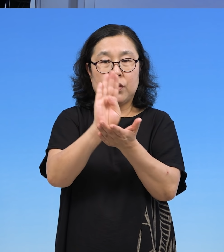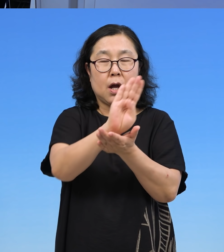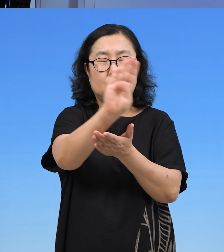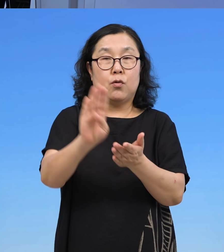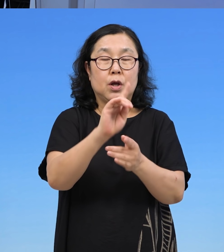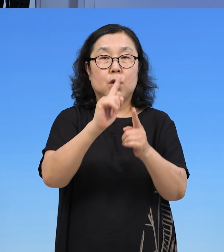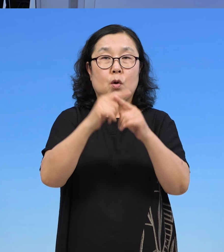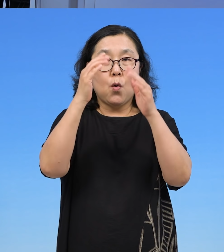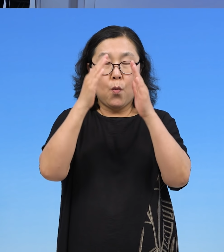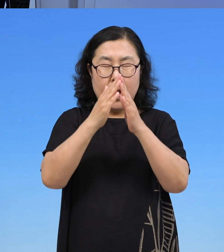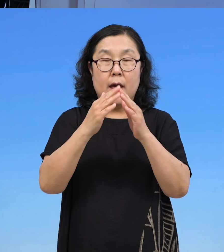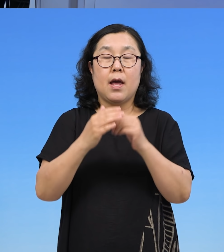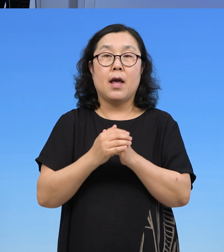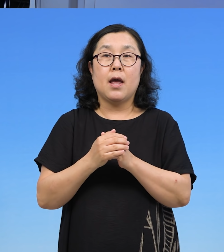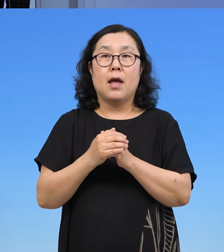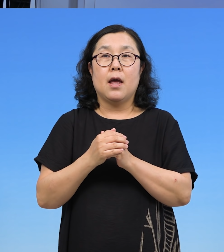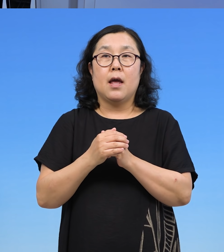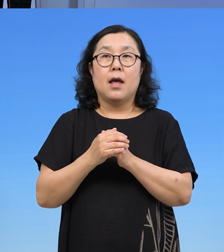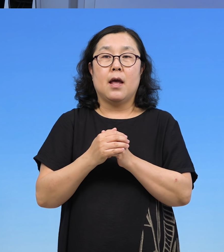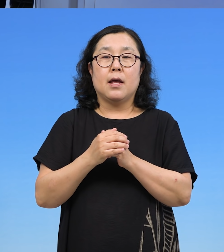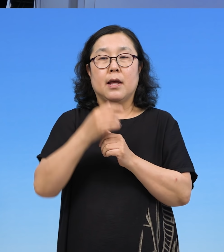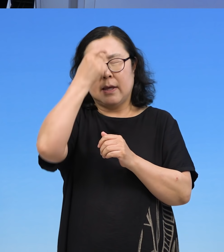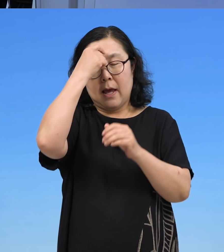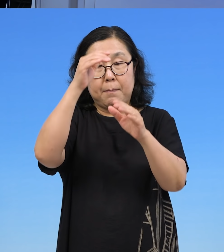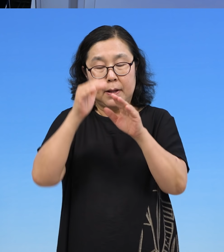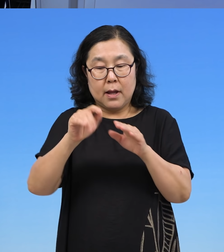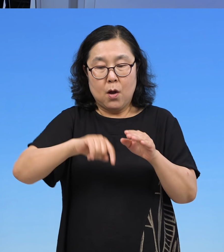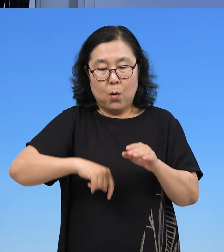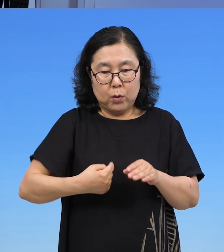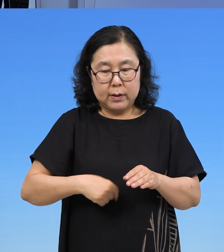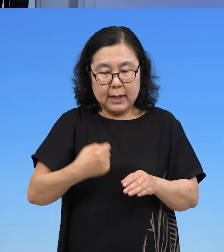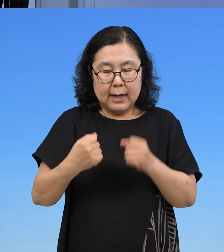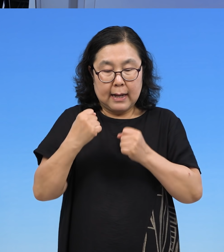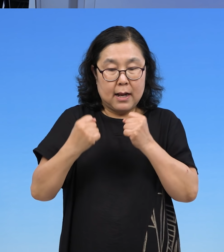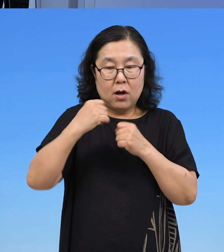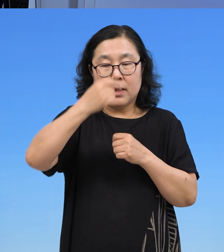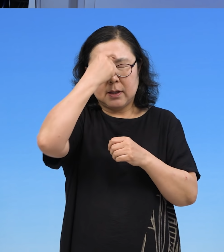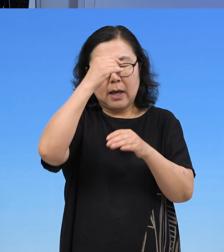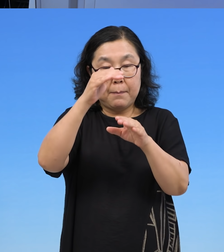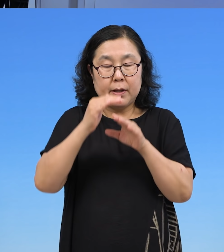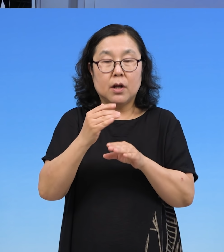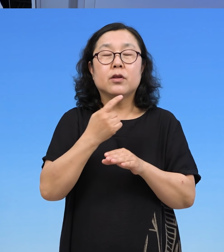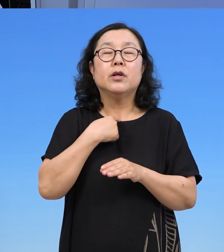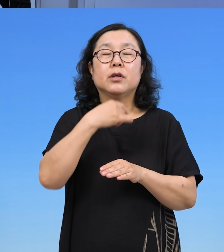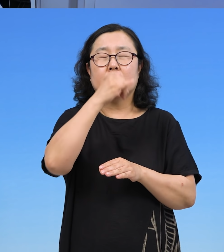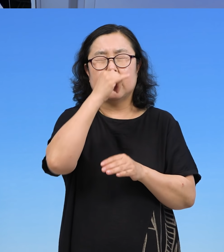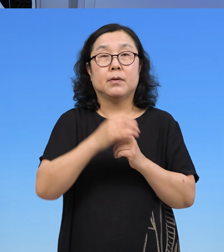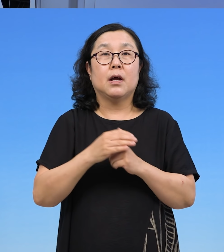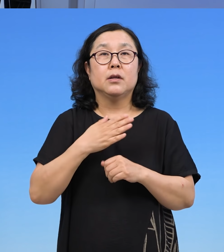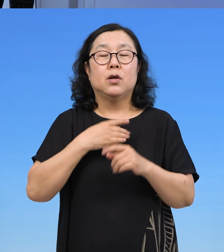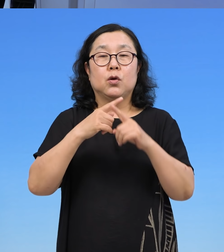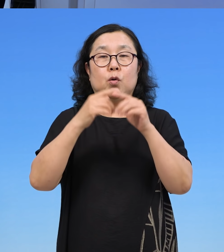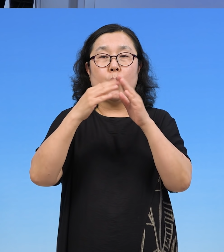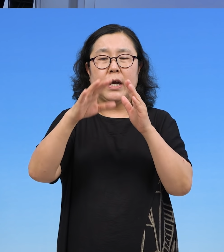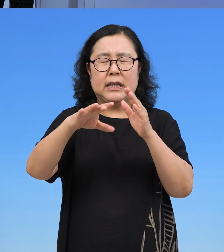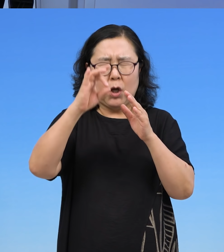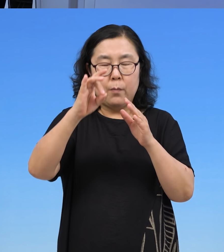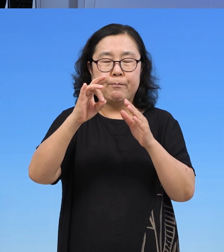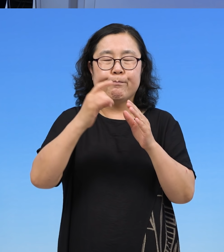우리교회 주일 예배에 허겁지겁 혼자 달려가서 예배를 드렸던 날을 기억합니다 저는